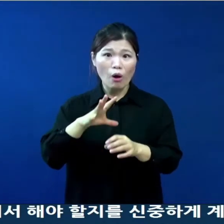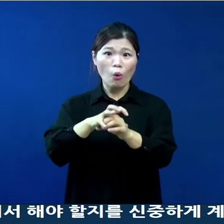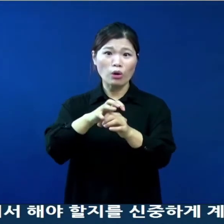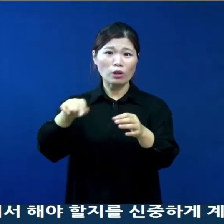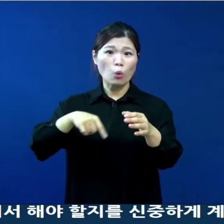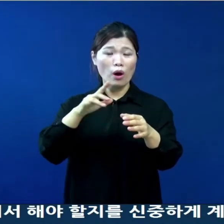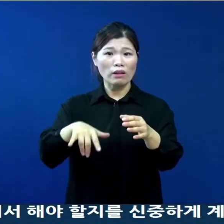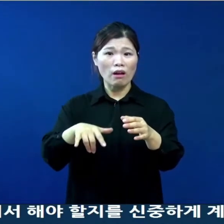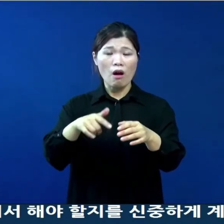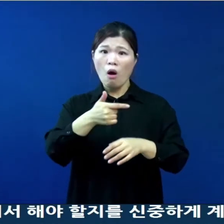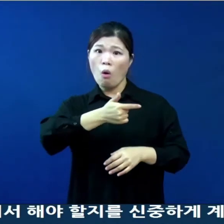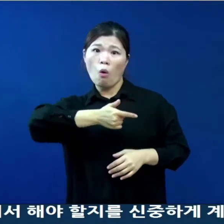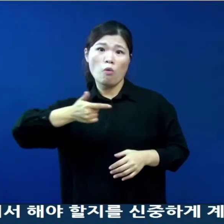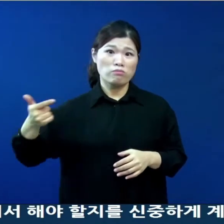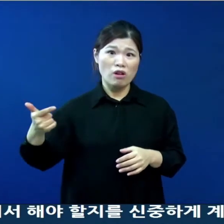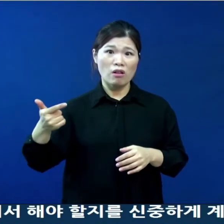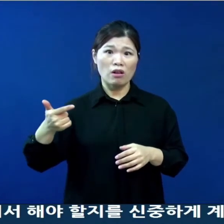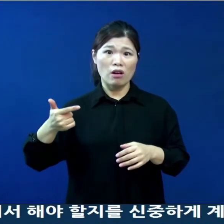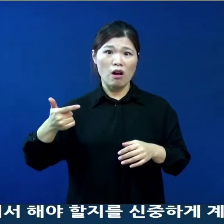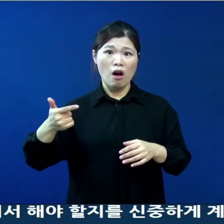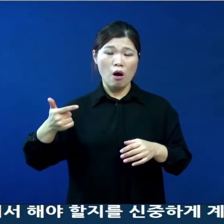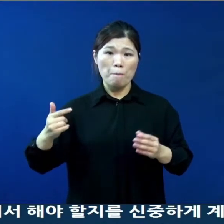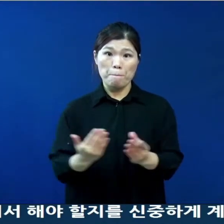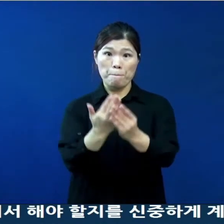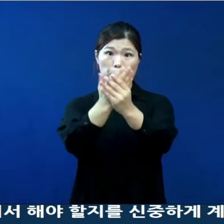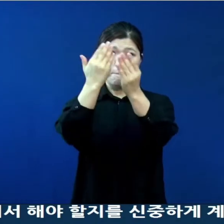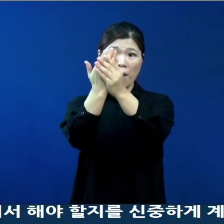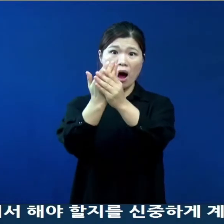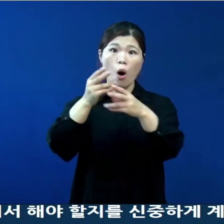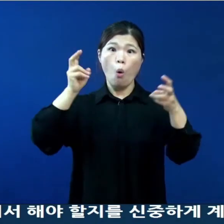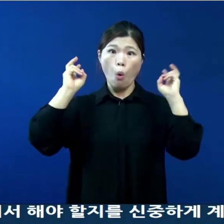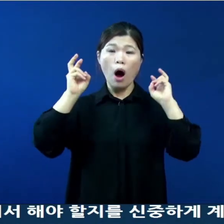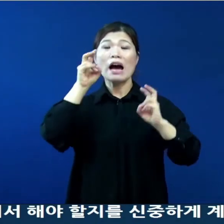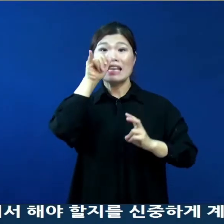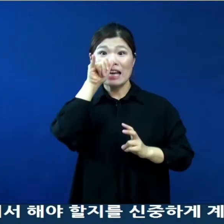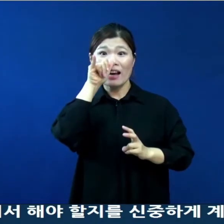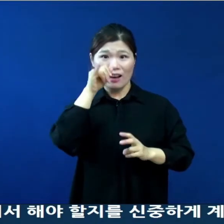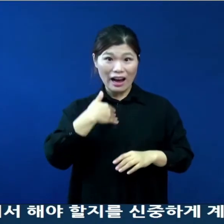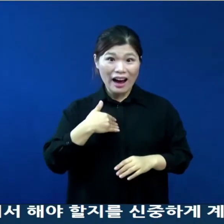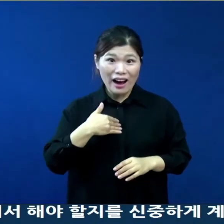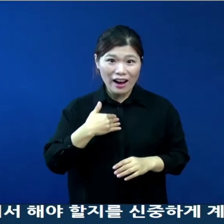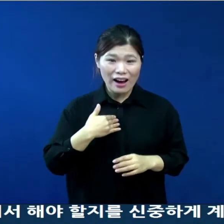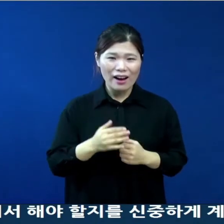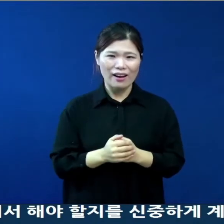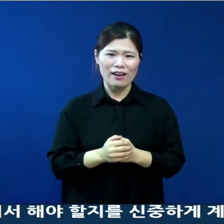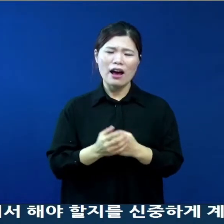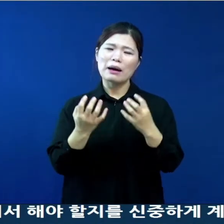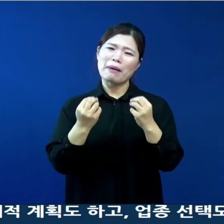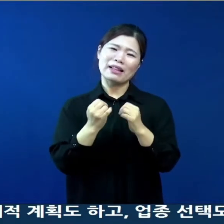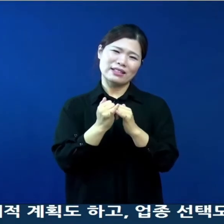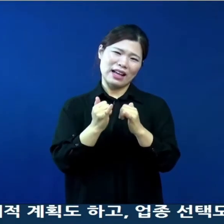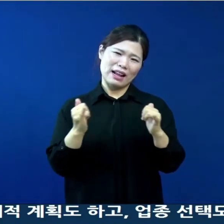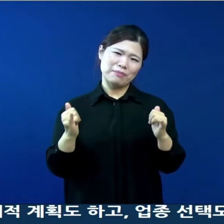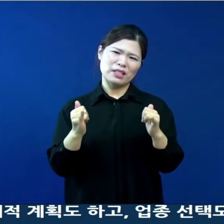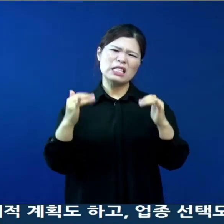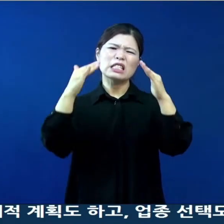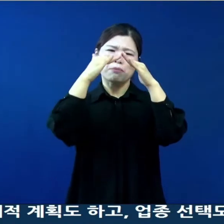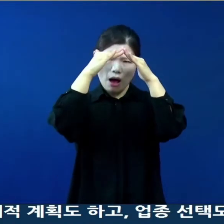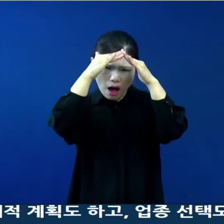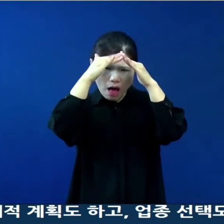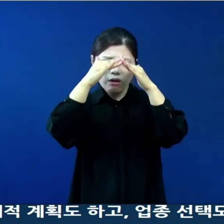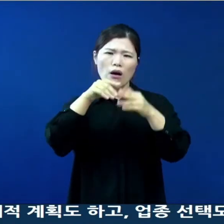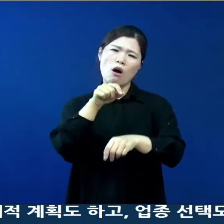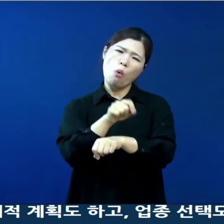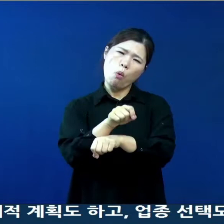엄청나게 성장한 기업과 여러 가지 업종들도 있다는 거 아십니까? 많은 사람들이 재택근무를 하게 되고